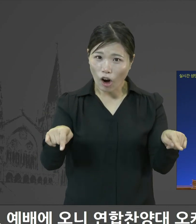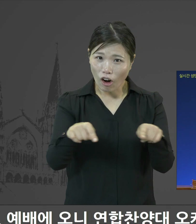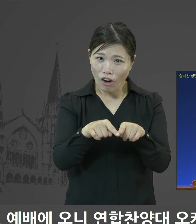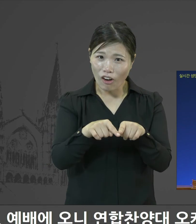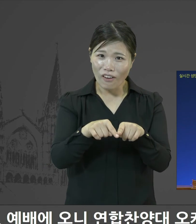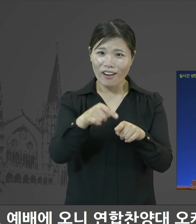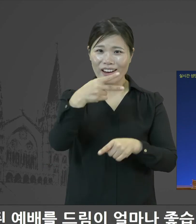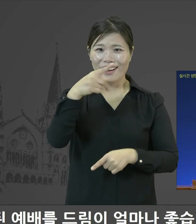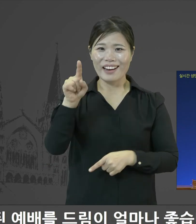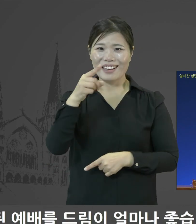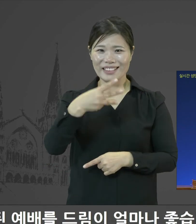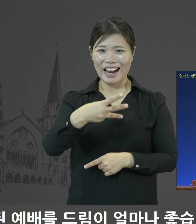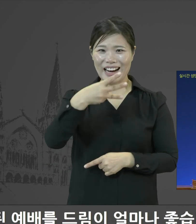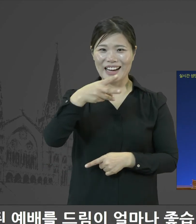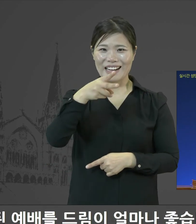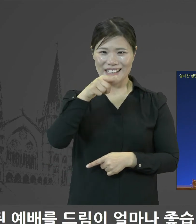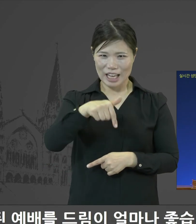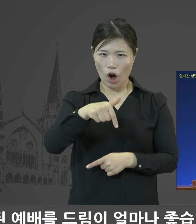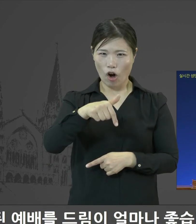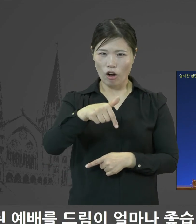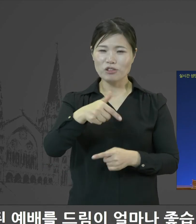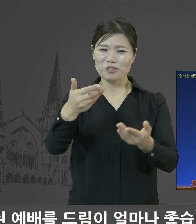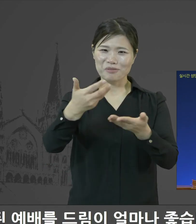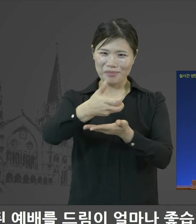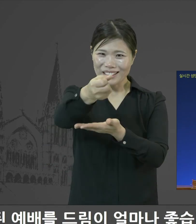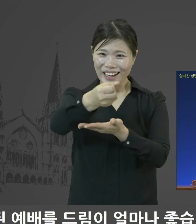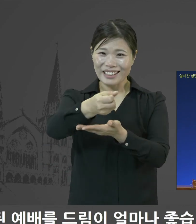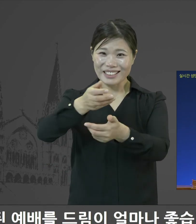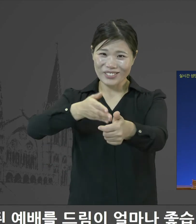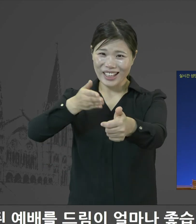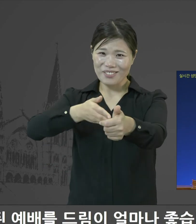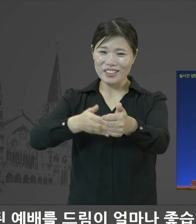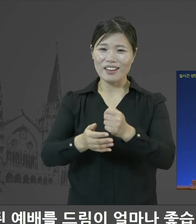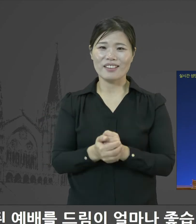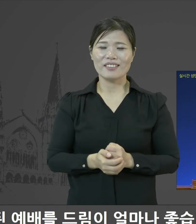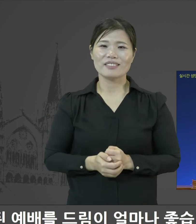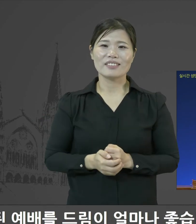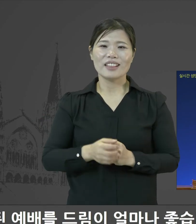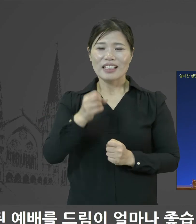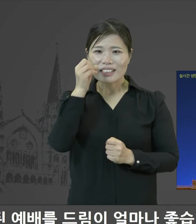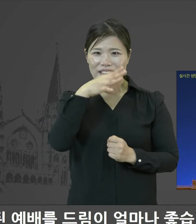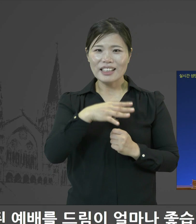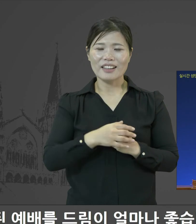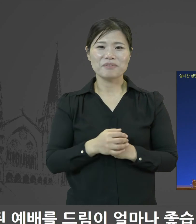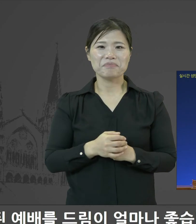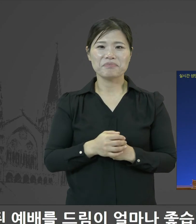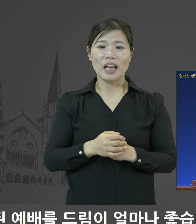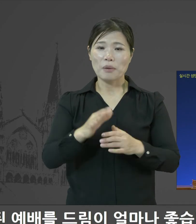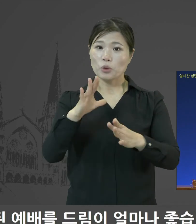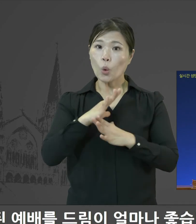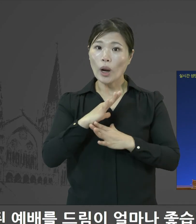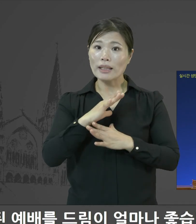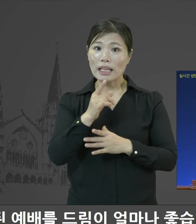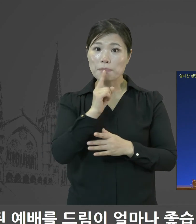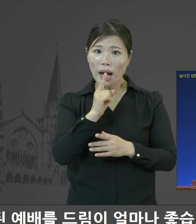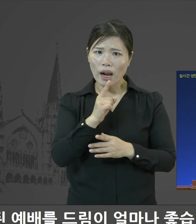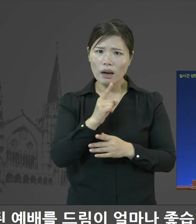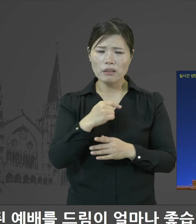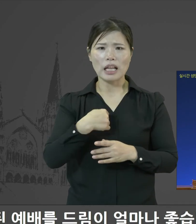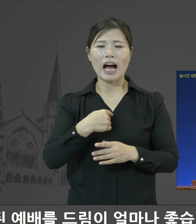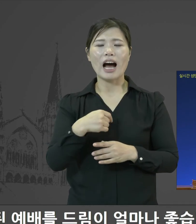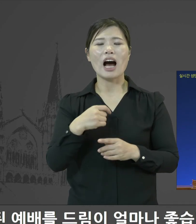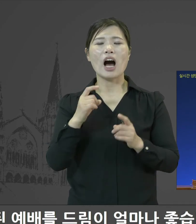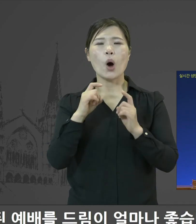얼마나 좋습니까? 여기서 끝나면 안 돼요. 놀라다는 게 그냥 자기 혼자 좋고 끝나면 안 된다는